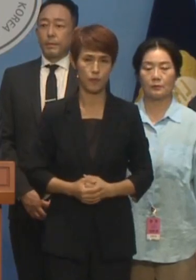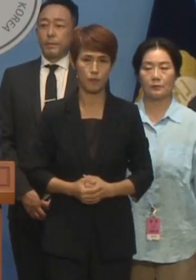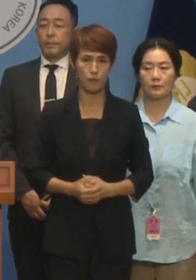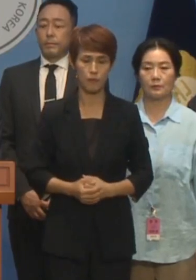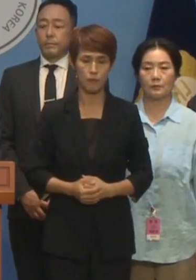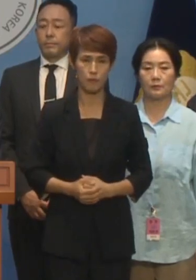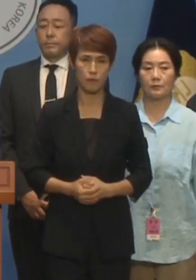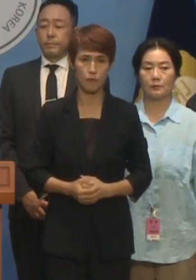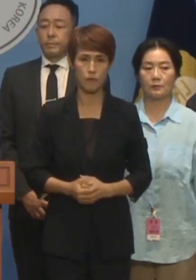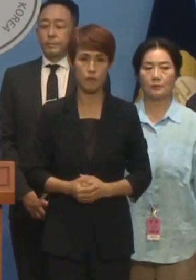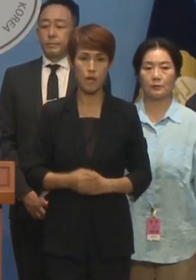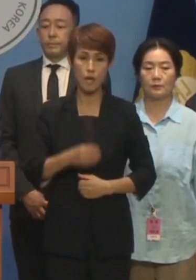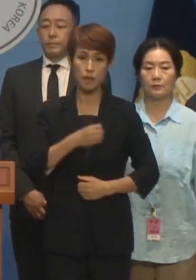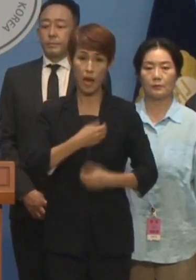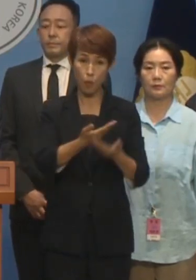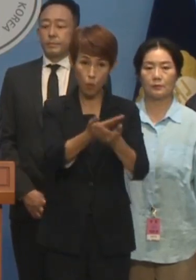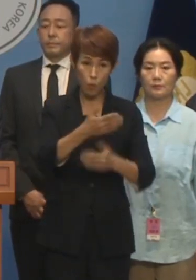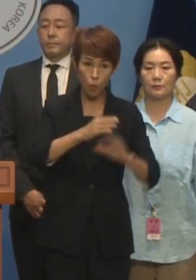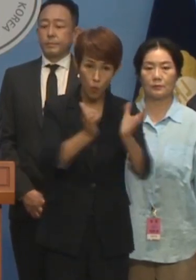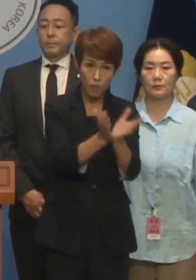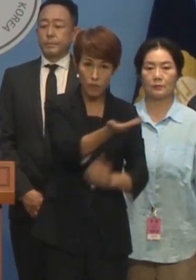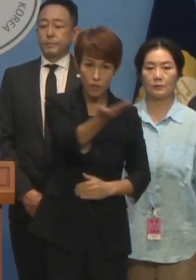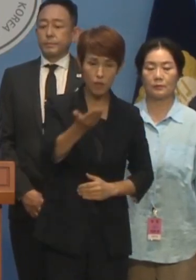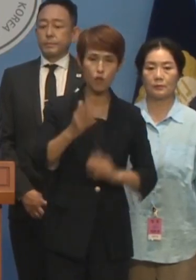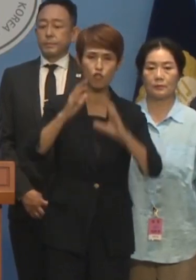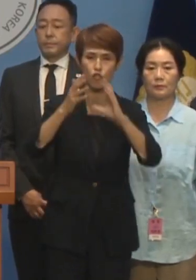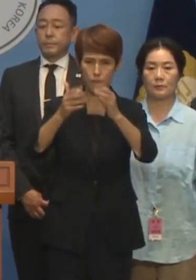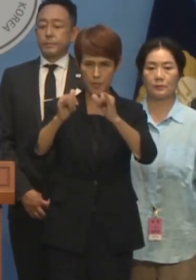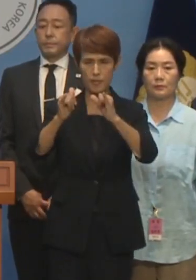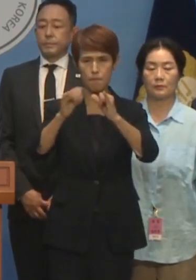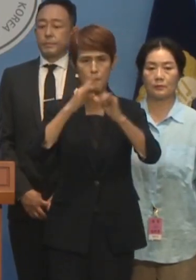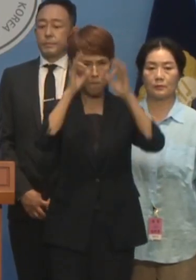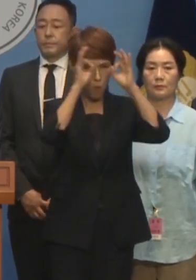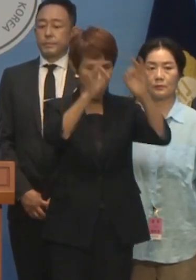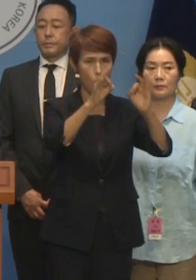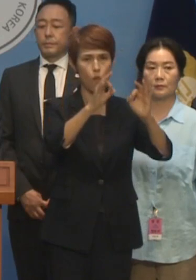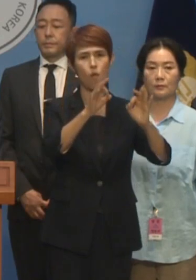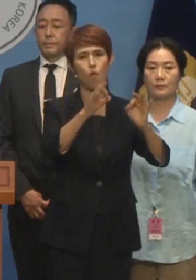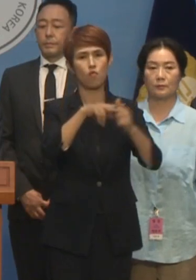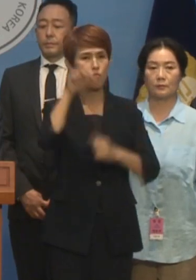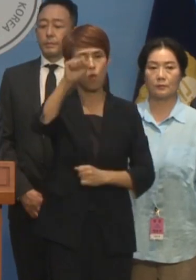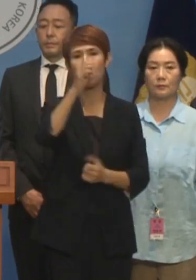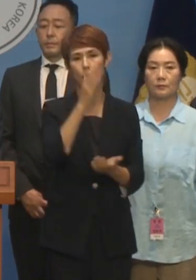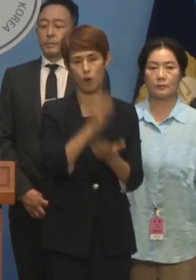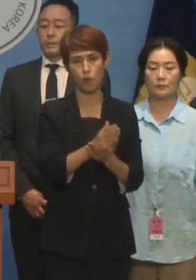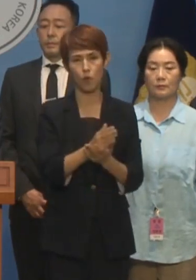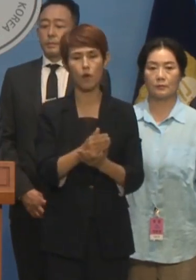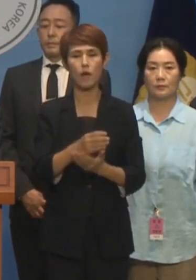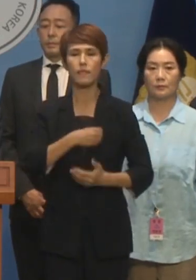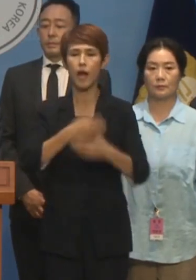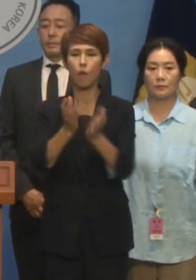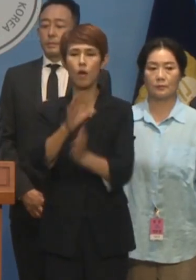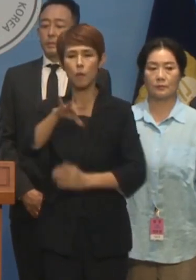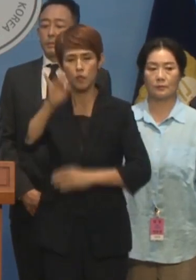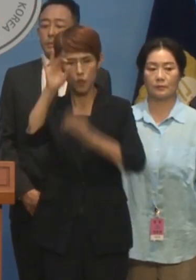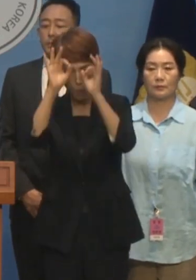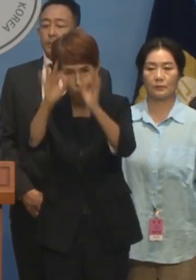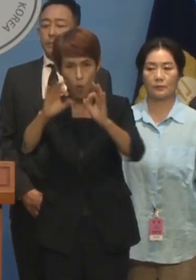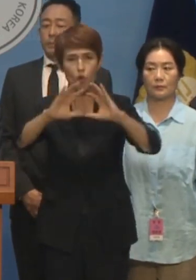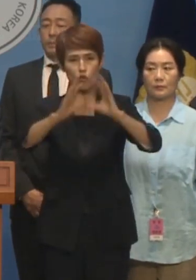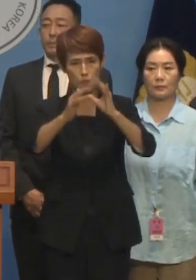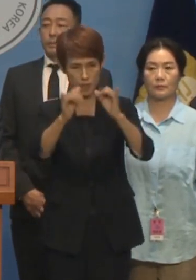당원들은 국민만을 바라보고 가겠다는 후보가 아니라 당원들 먼저 바라보고